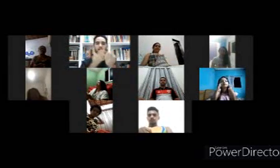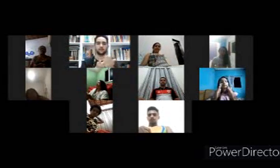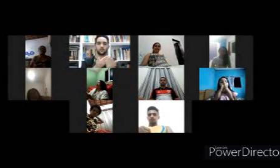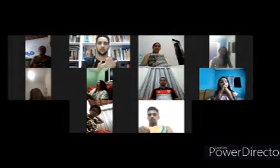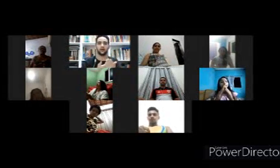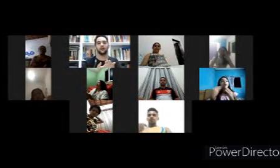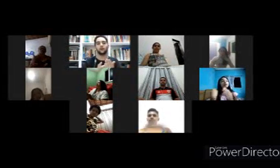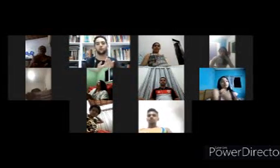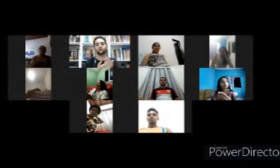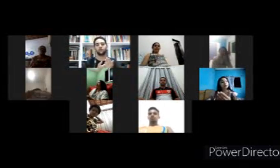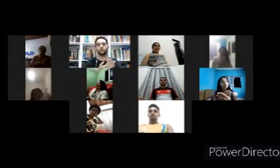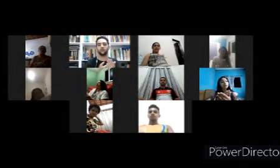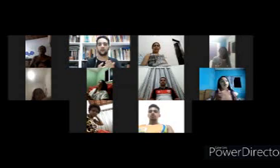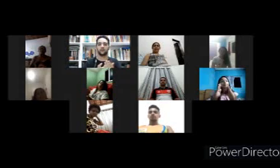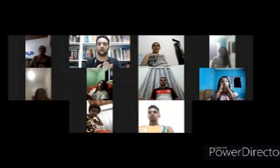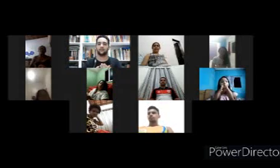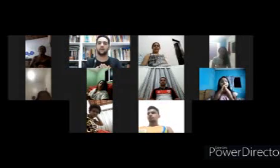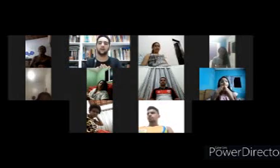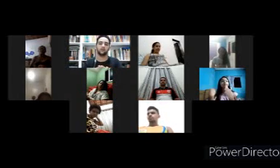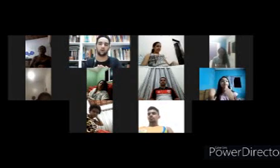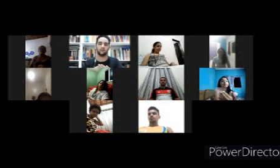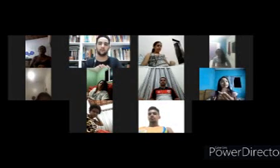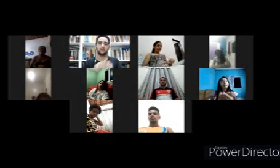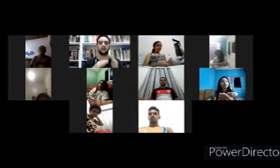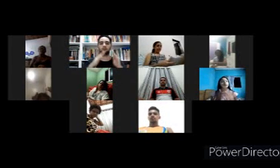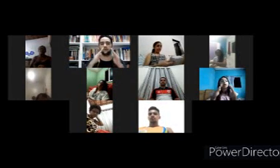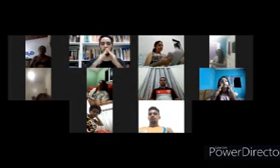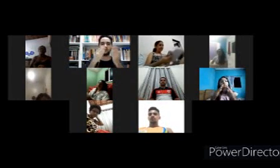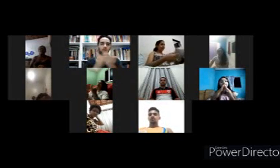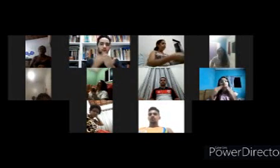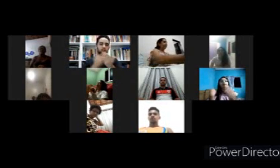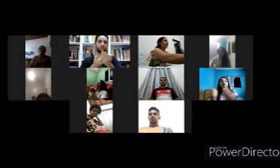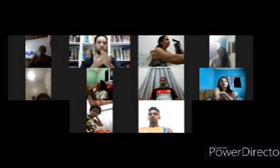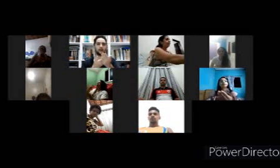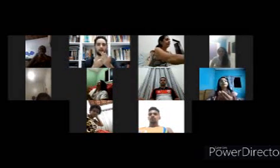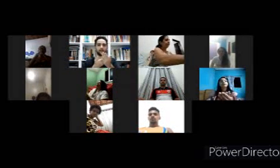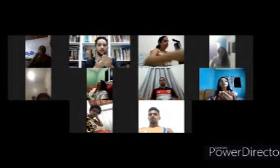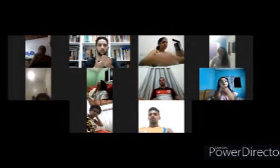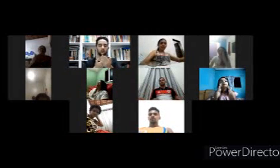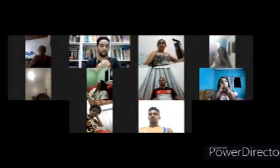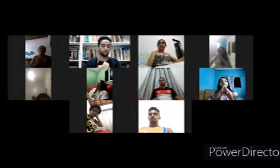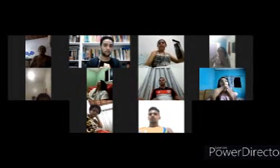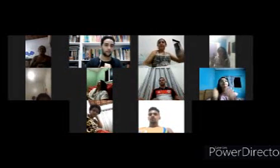casa e estudar, eu transformo isso na palavra escola. Então, se eu falo escola, casa e estudar.